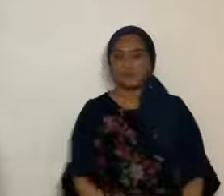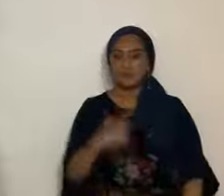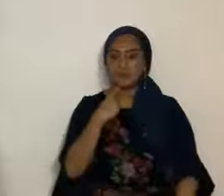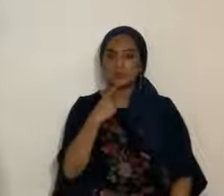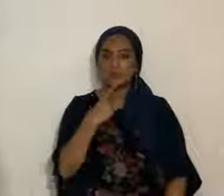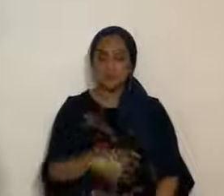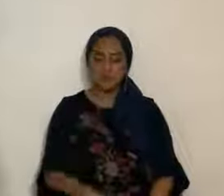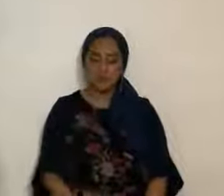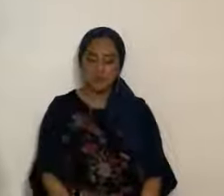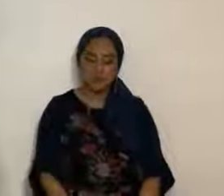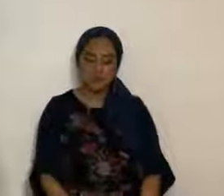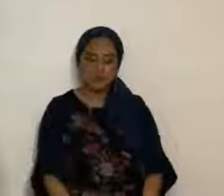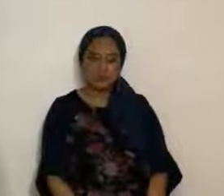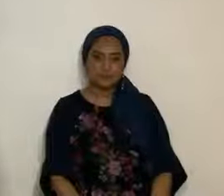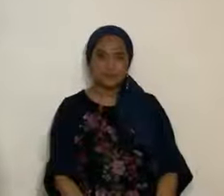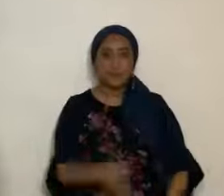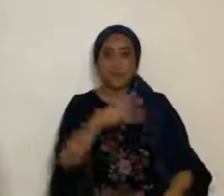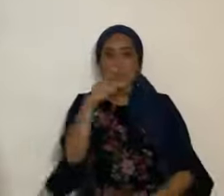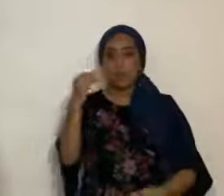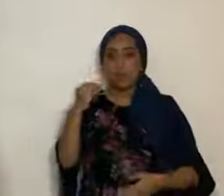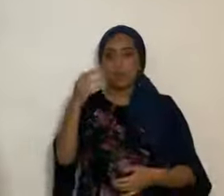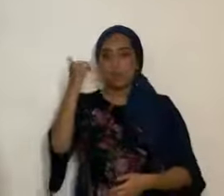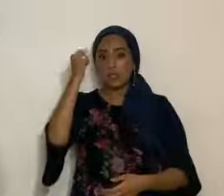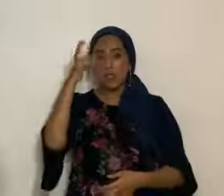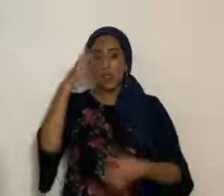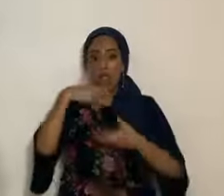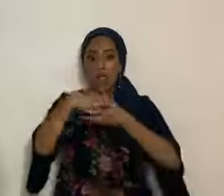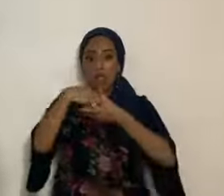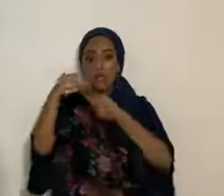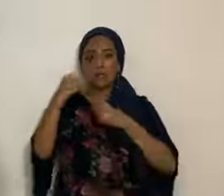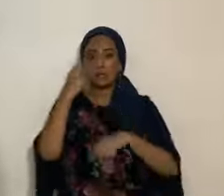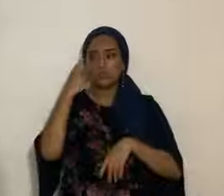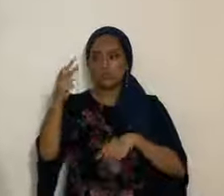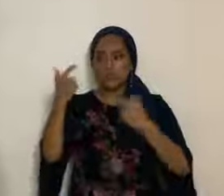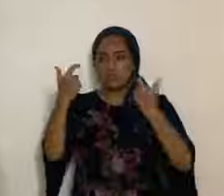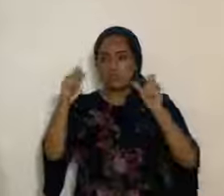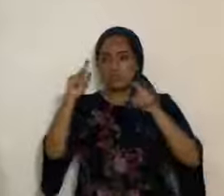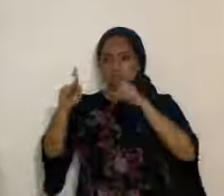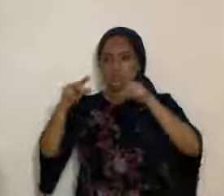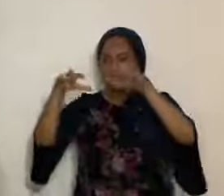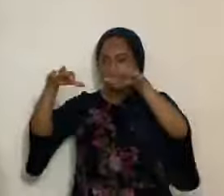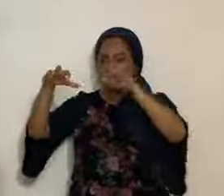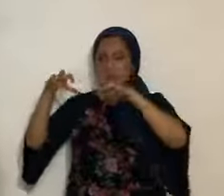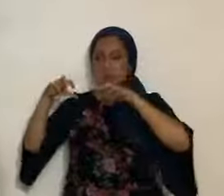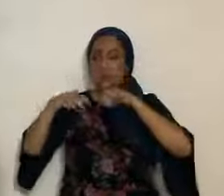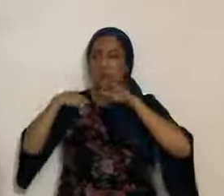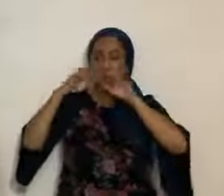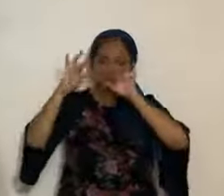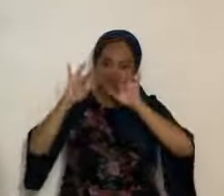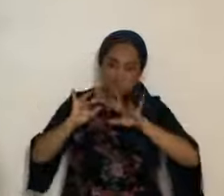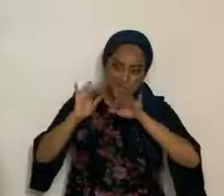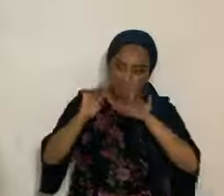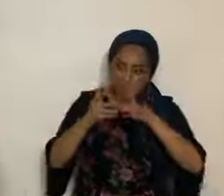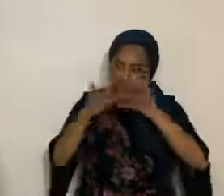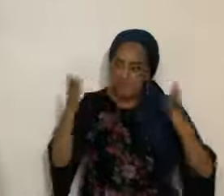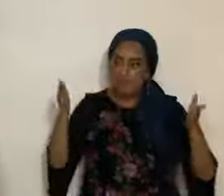manera: y saliendo Yahshua, vio una gran multitud, y tuvo compasión de ellos, y sanó